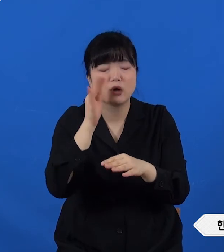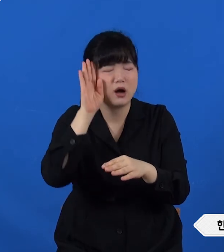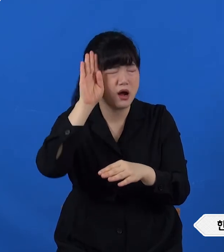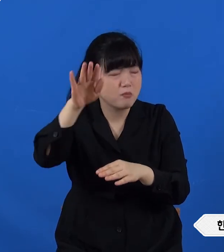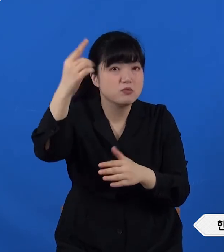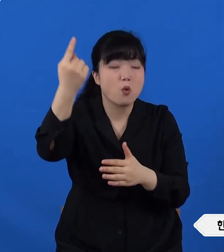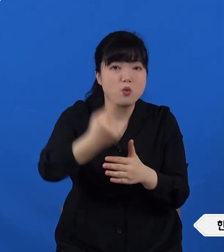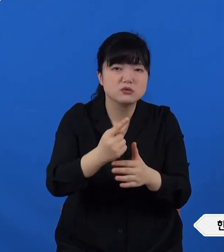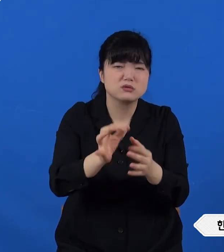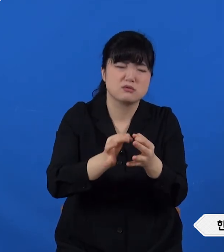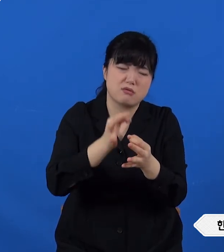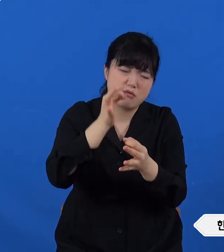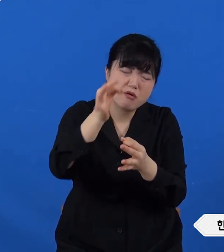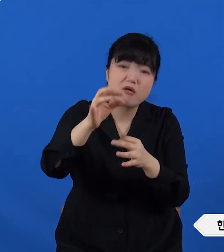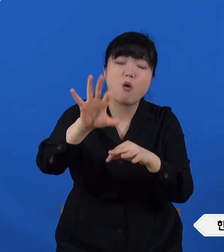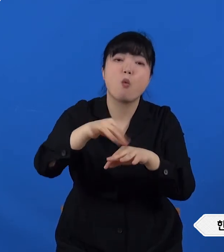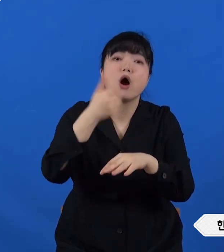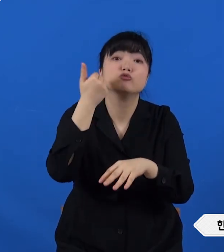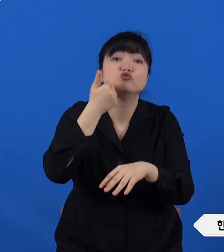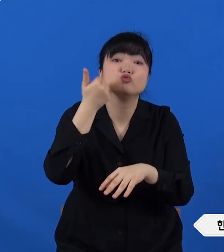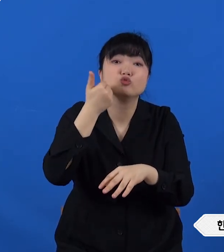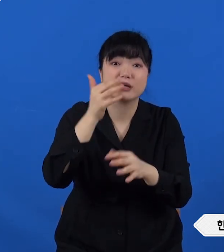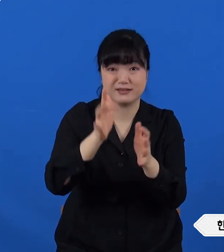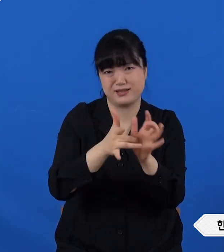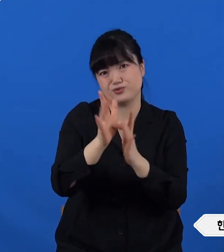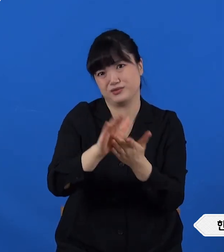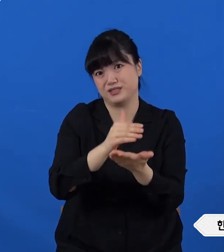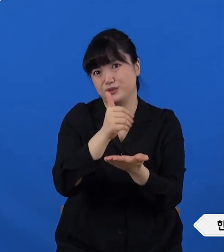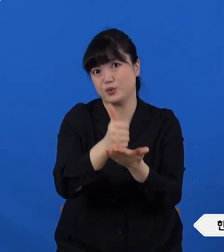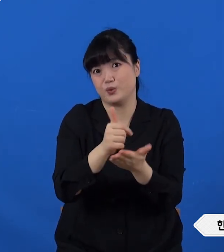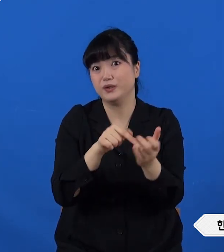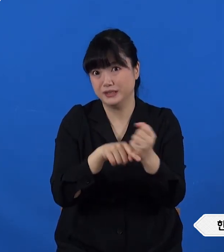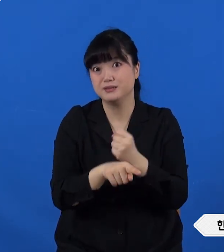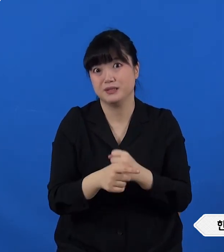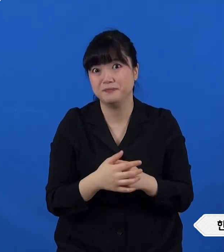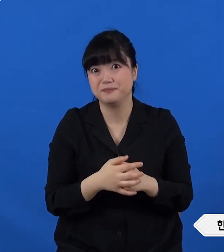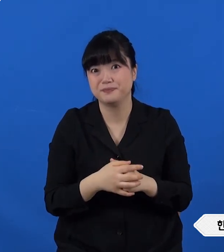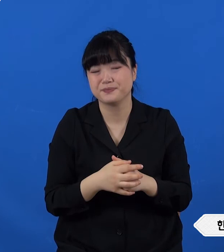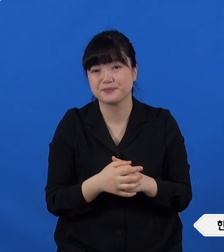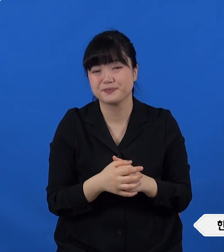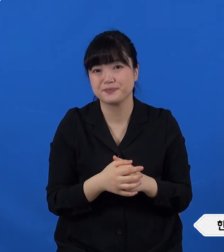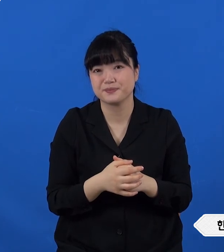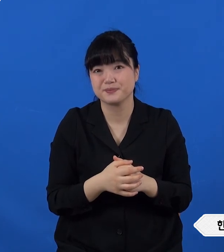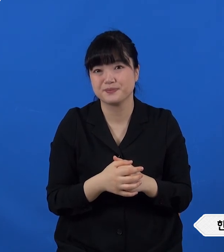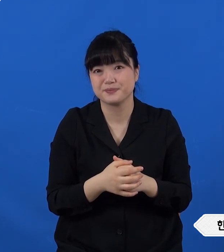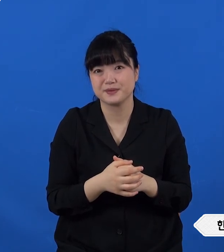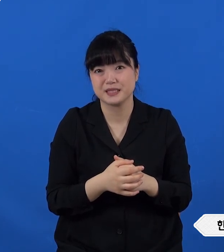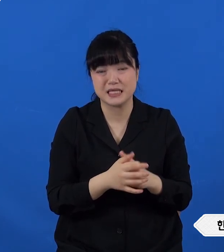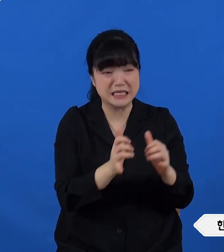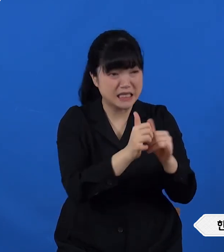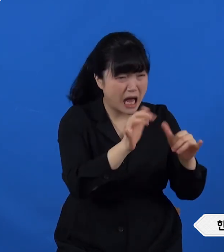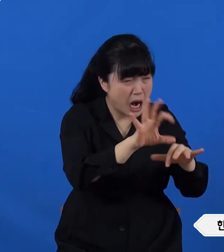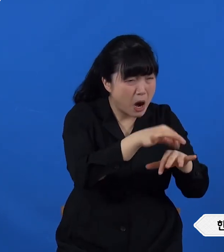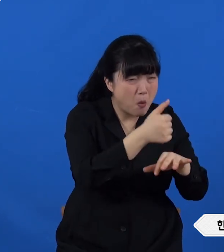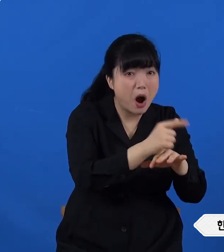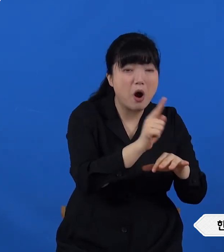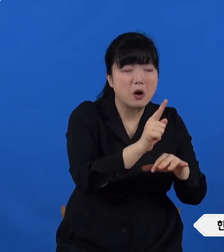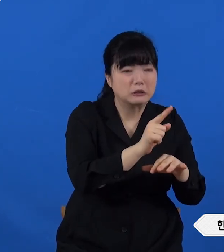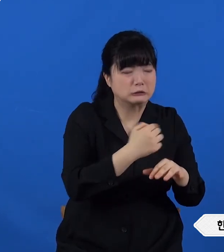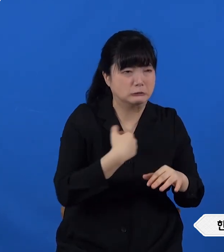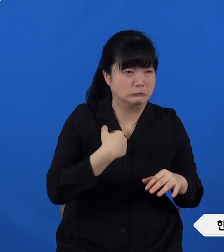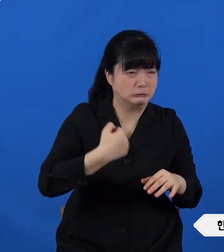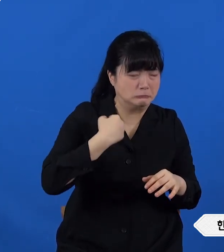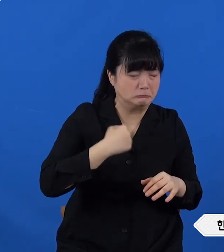오실 영원한 왕 예수 그리스도를 가리킵니다. 인간 왕은